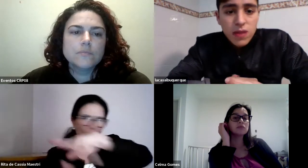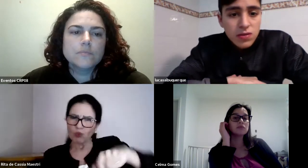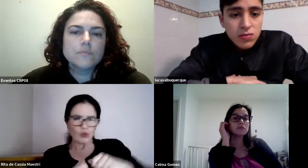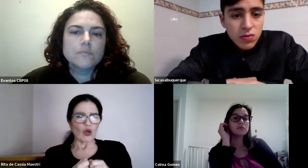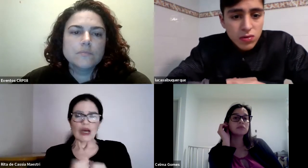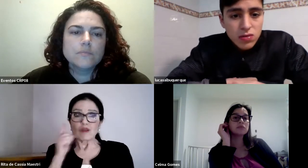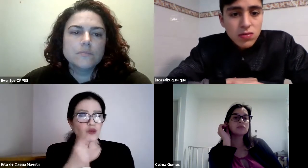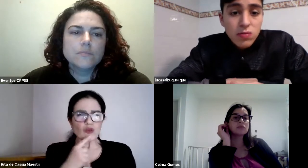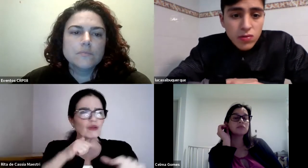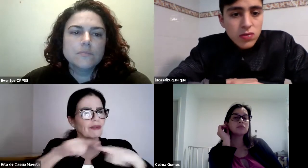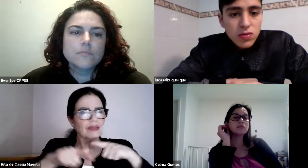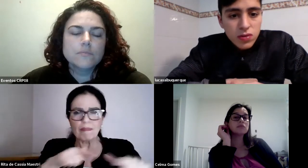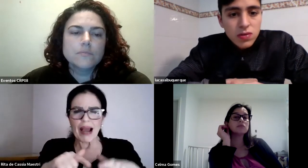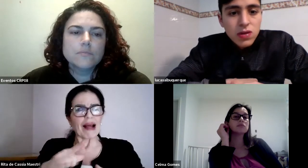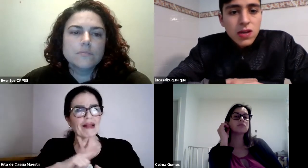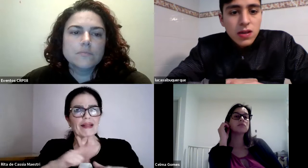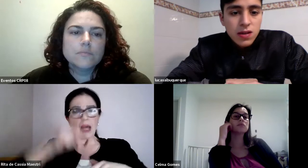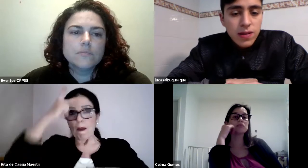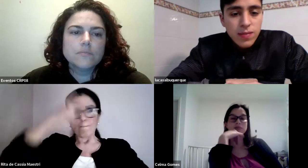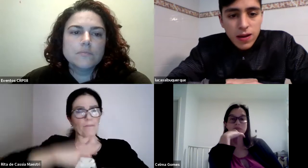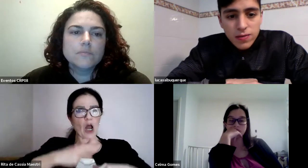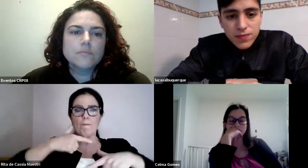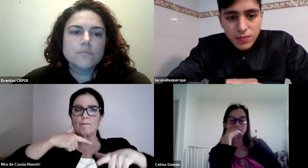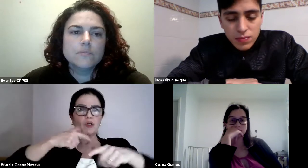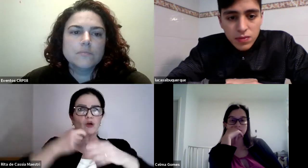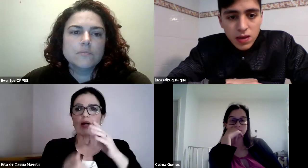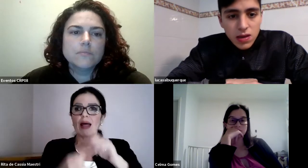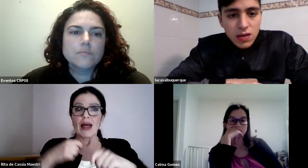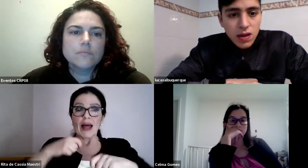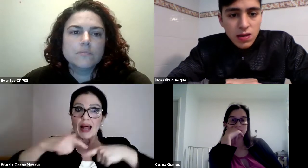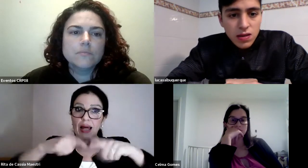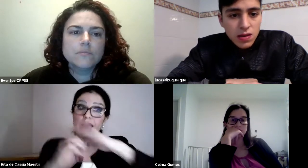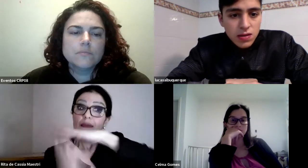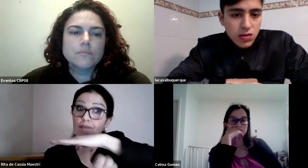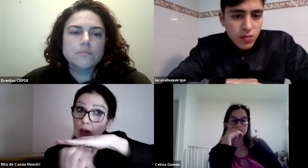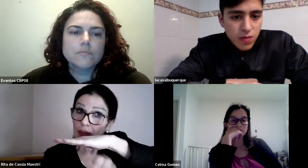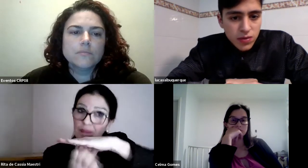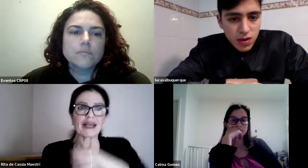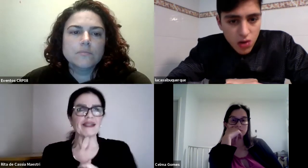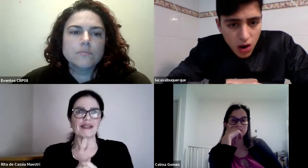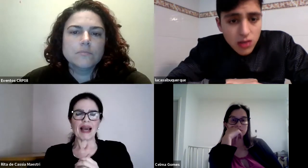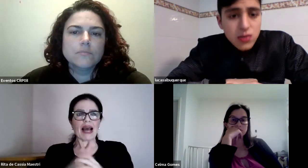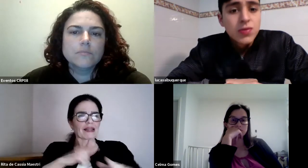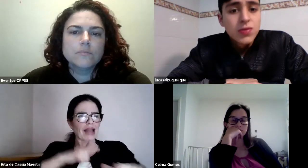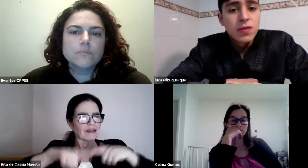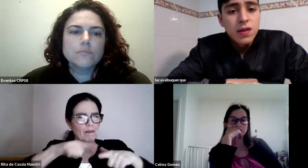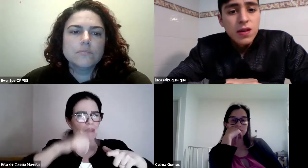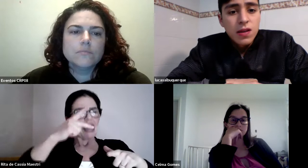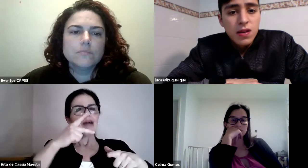no Brasil todo, no mundo todo, que trabalham, que têm seus próprios